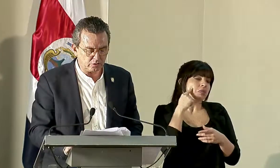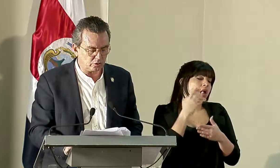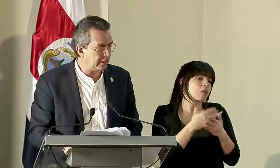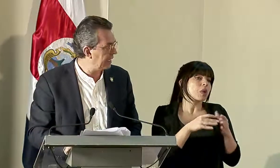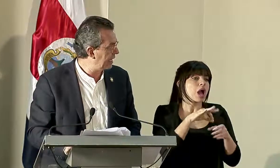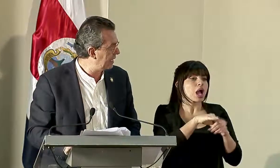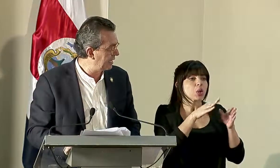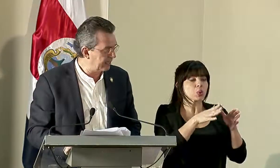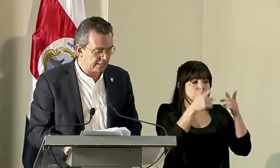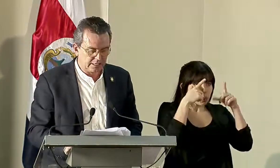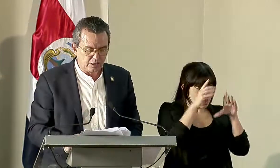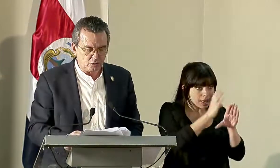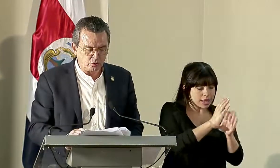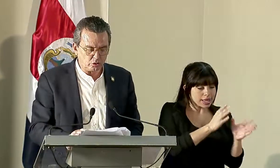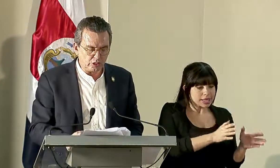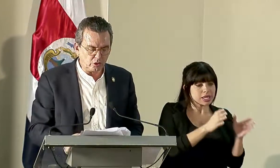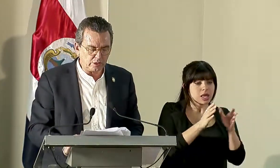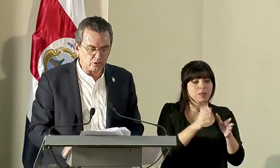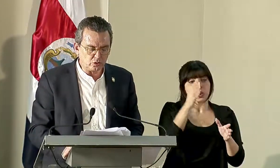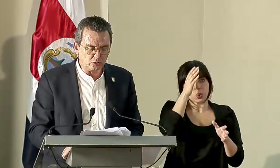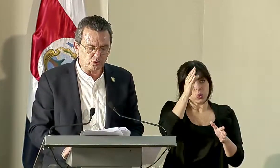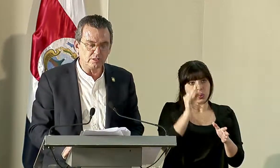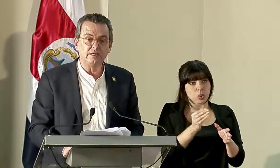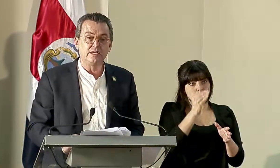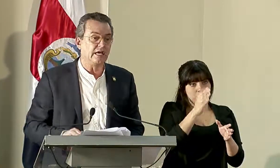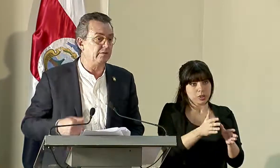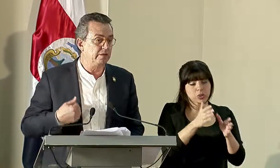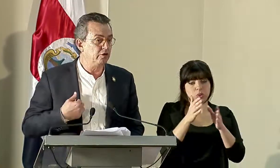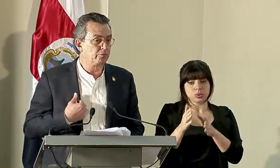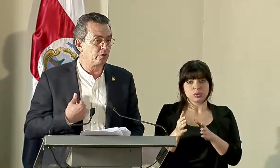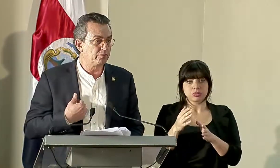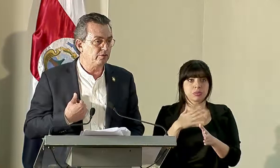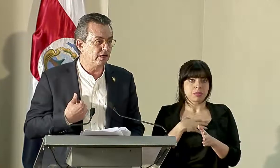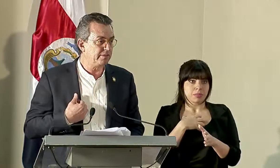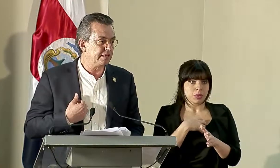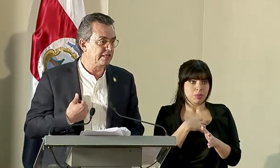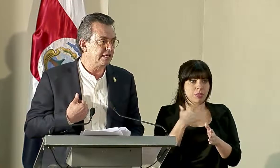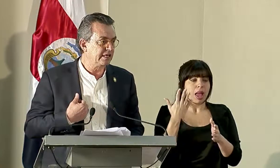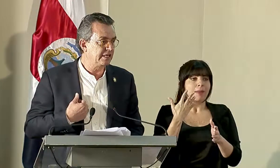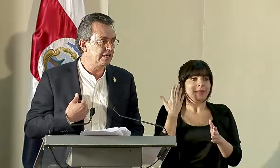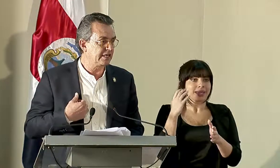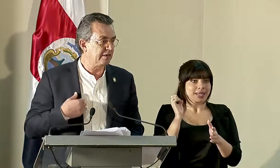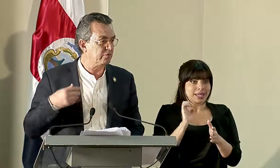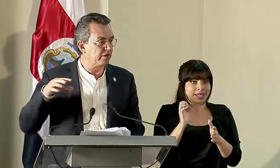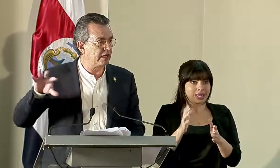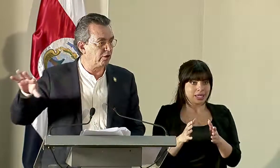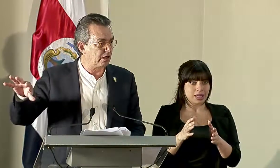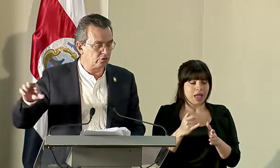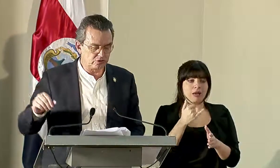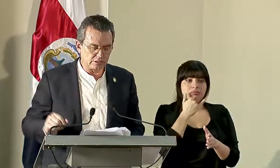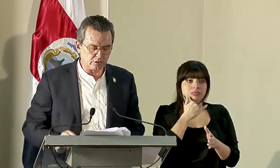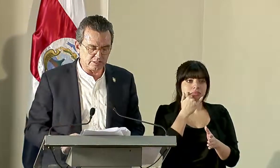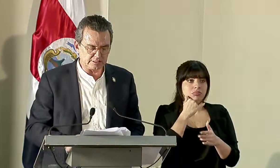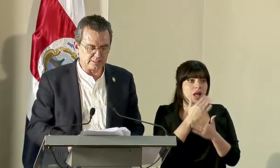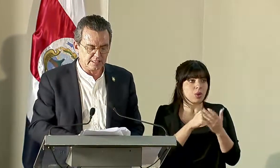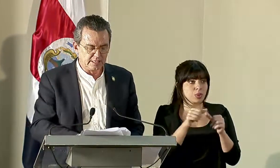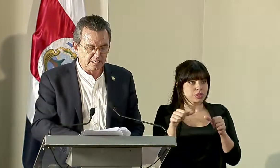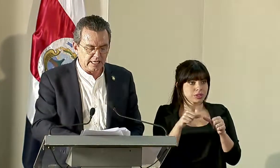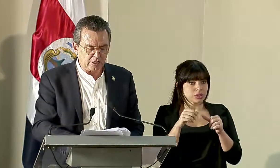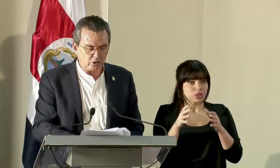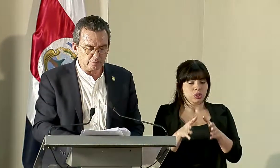algunos, Agricultura y Ganadería, Cultura y Juventud, el mío propio, Ambiente y Energía, que hemos fallado en algunos